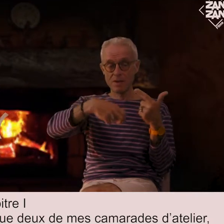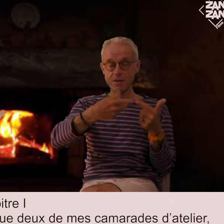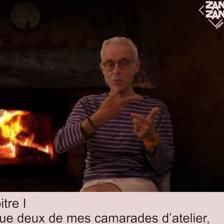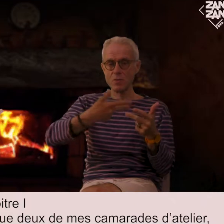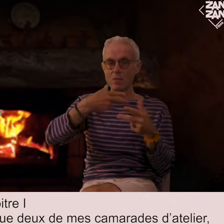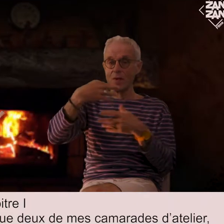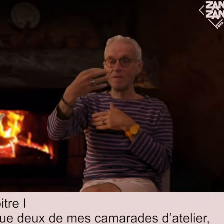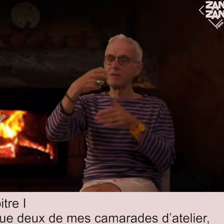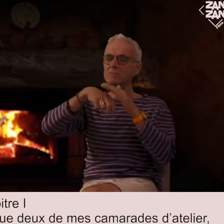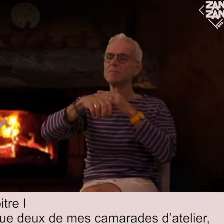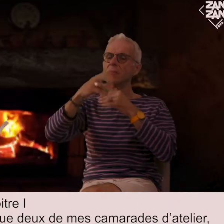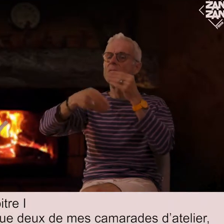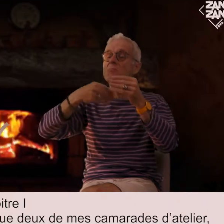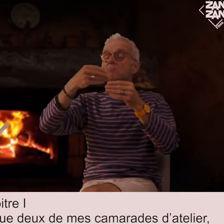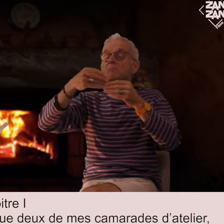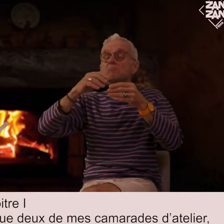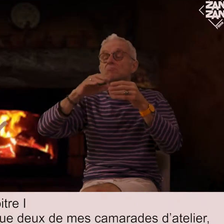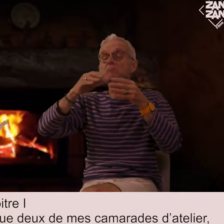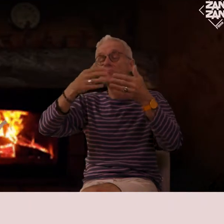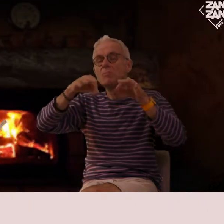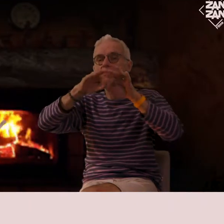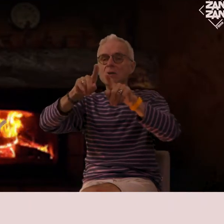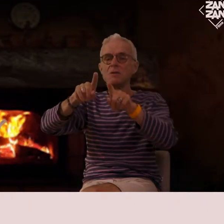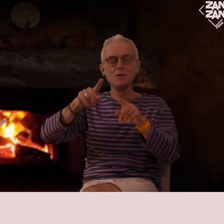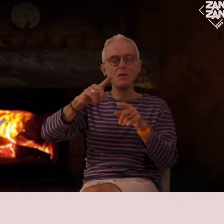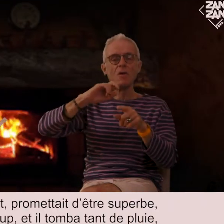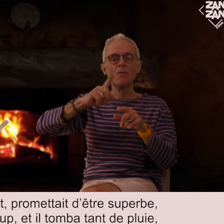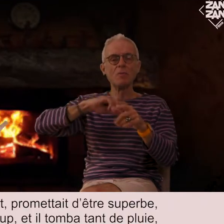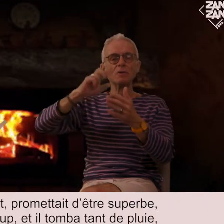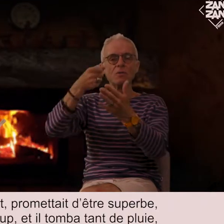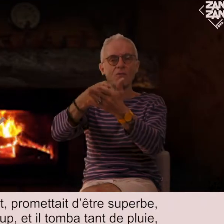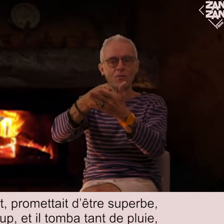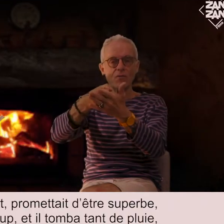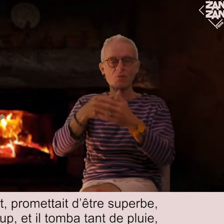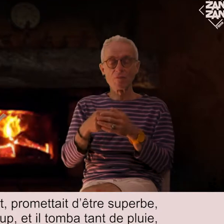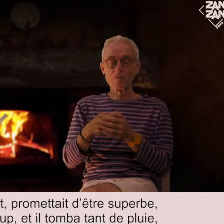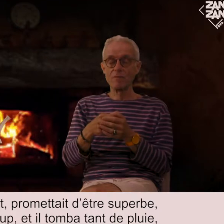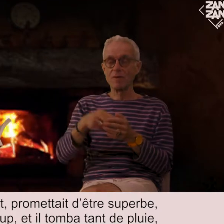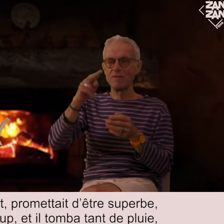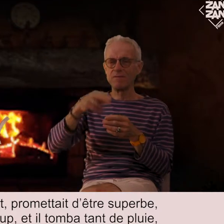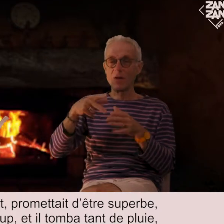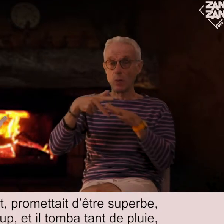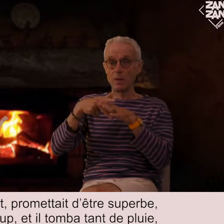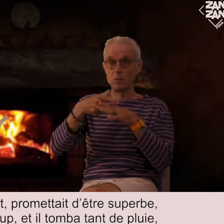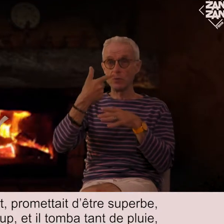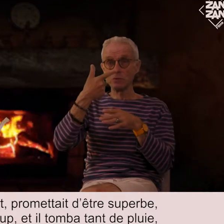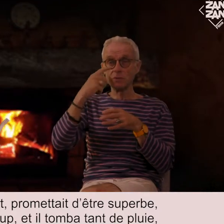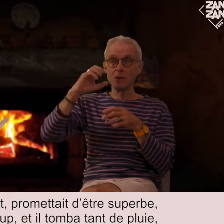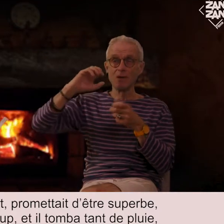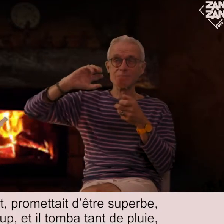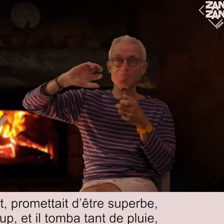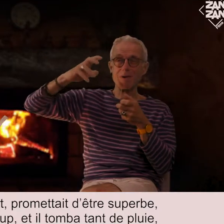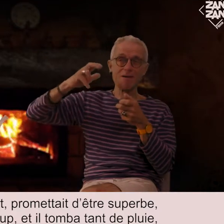à passer quelques jours dans une terre au fond de la Normandie. Le temps, qui à notre départ promettait d'être